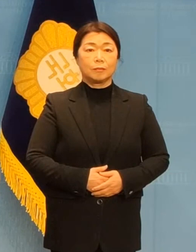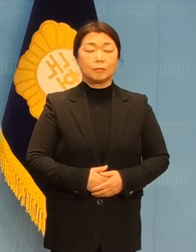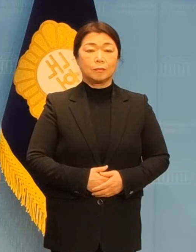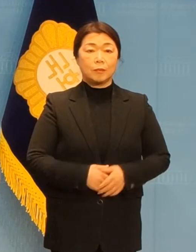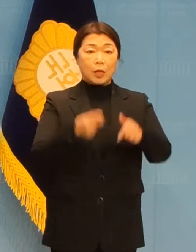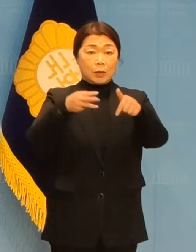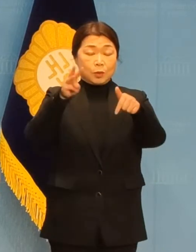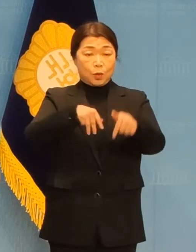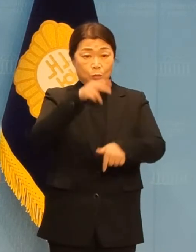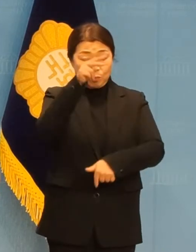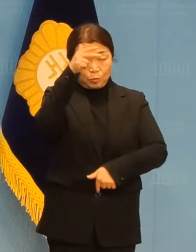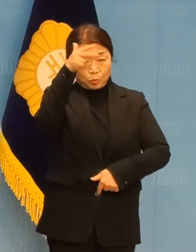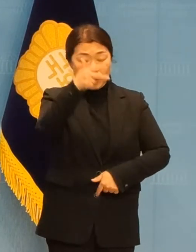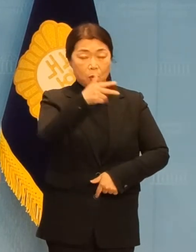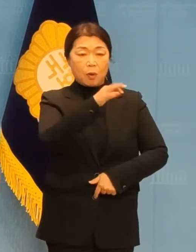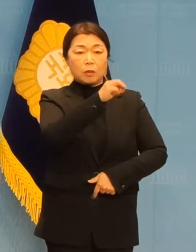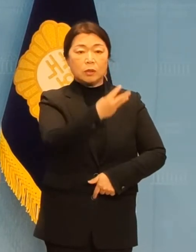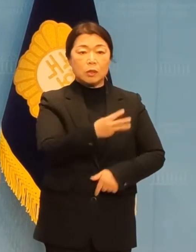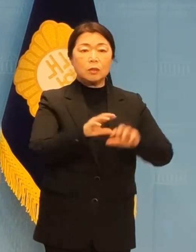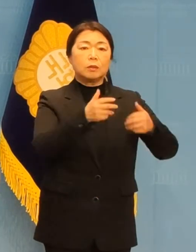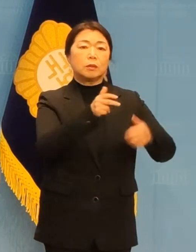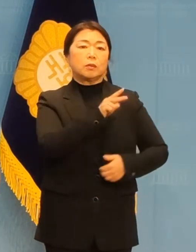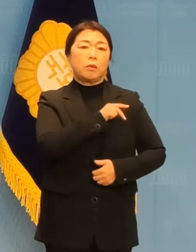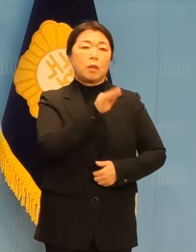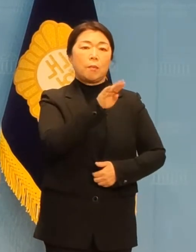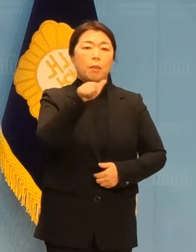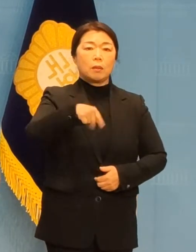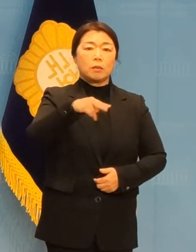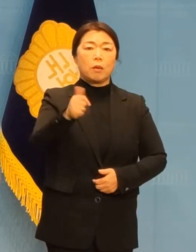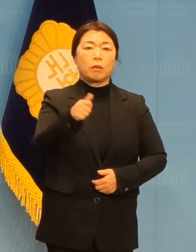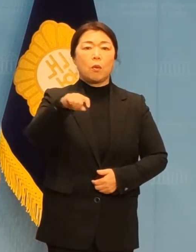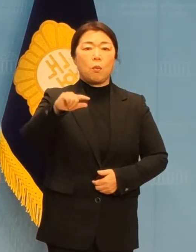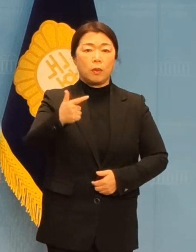인천 부평을 국회의원 박선원입니다.